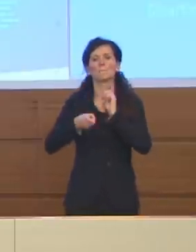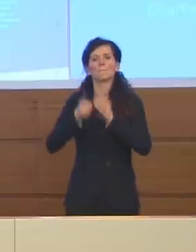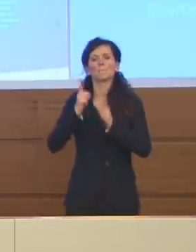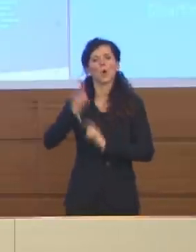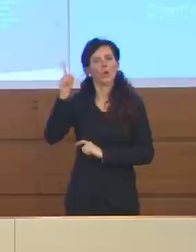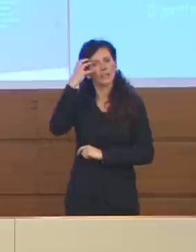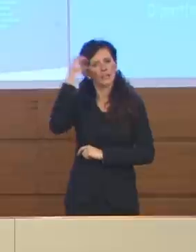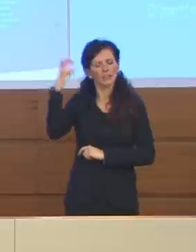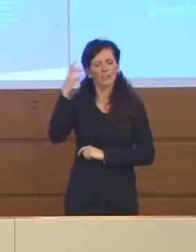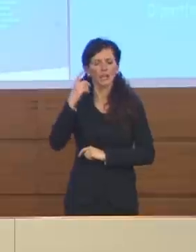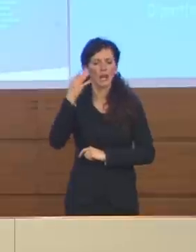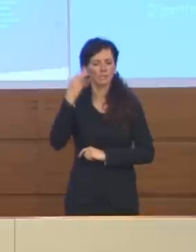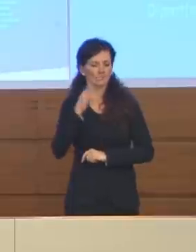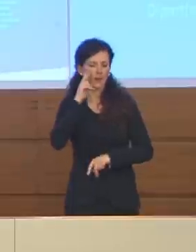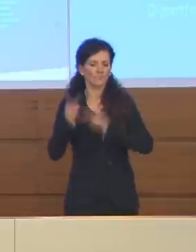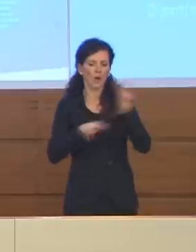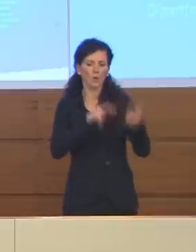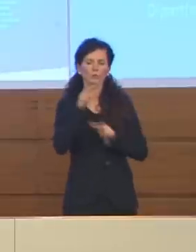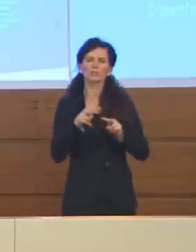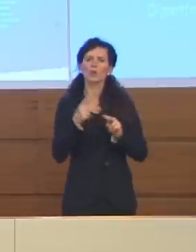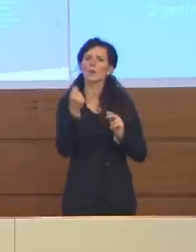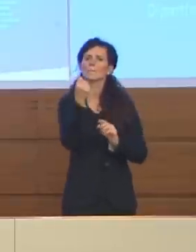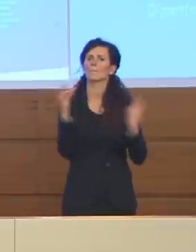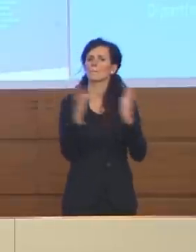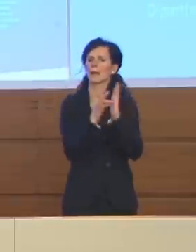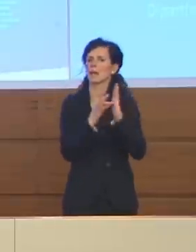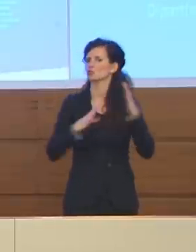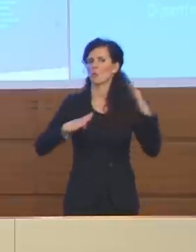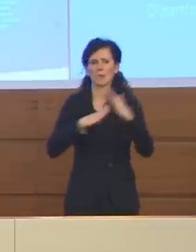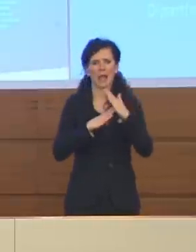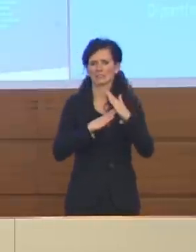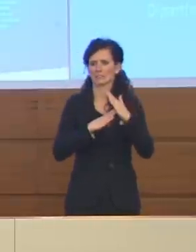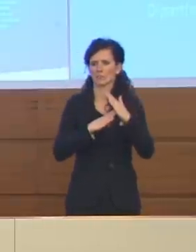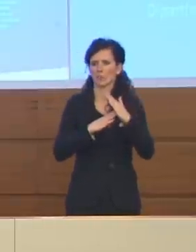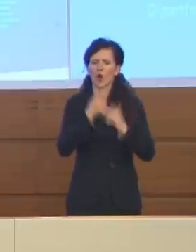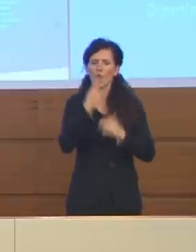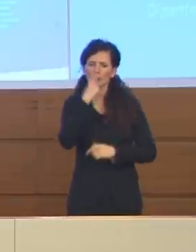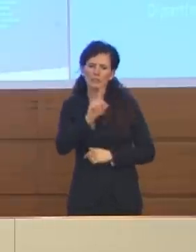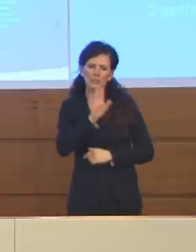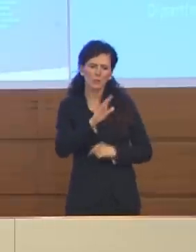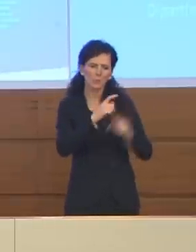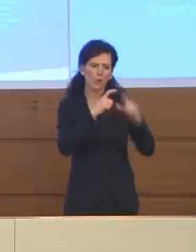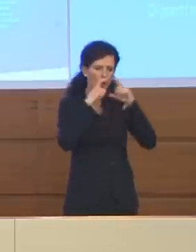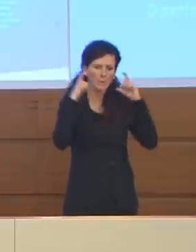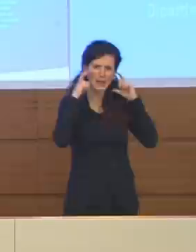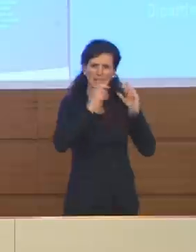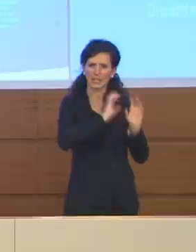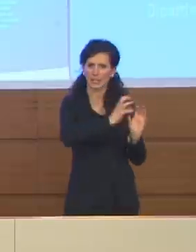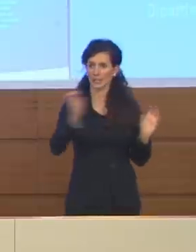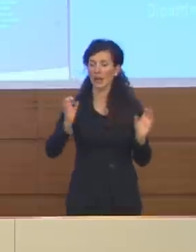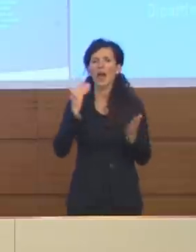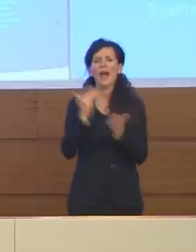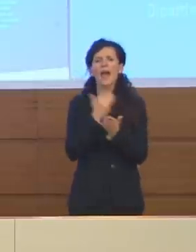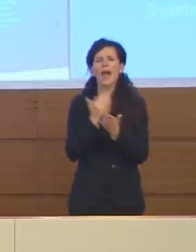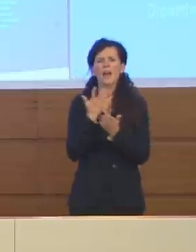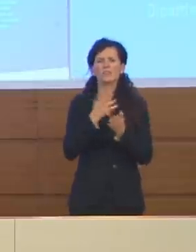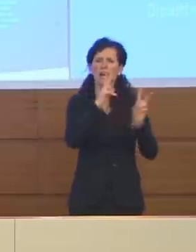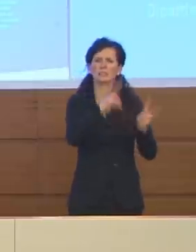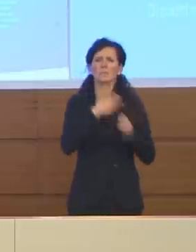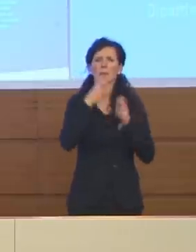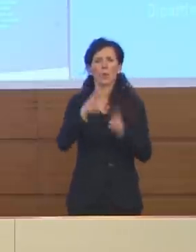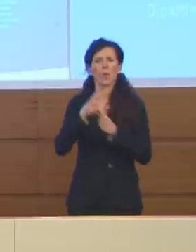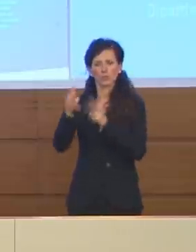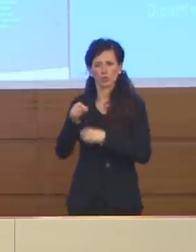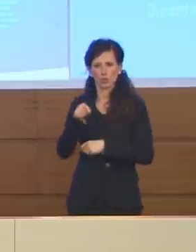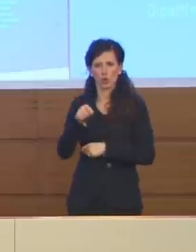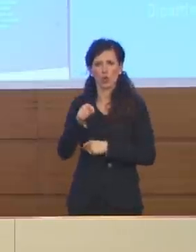prevedere un prezzo massimo per tipologie di mascherine per evitare che ci possono essere dei fenomeni speculativi che voi stessi